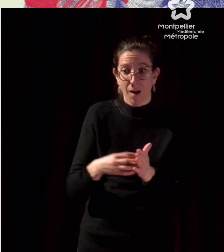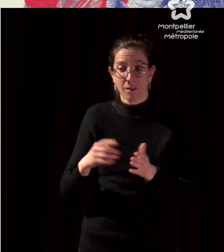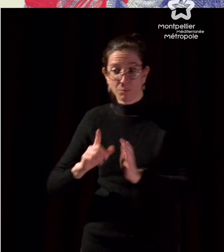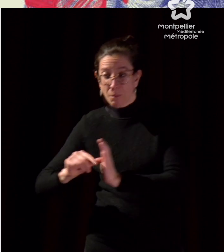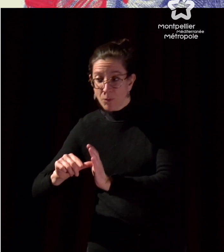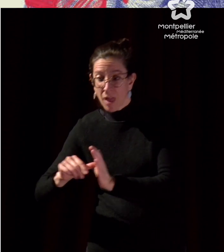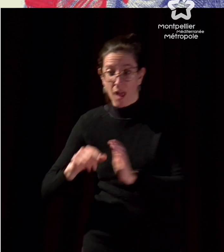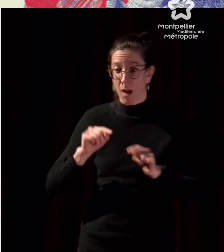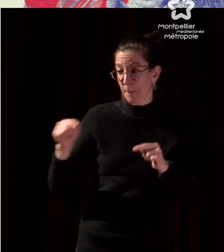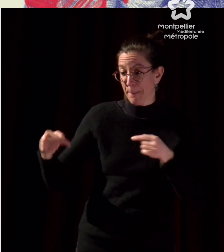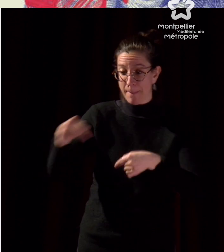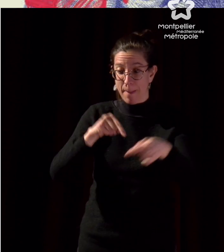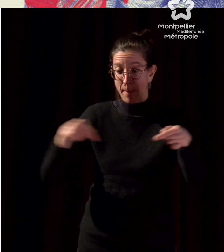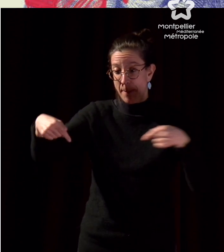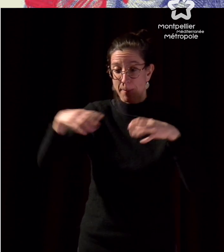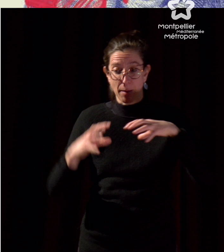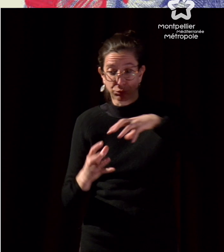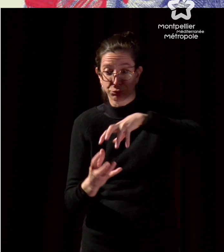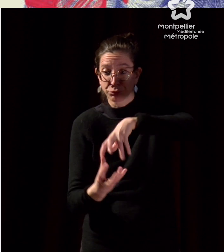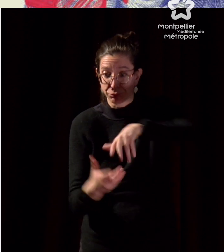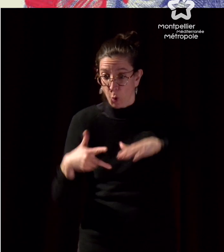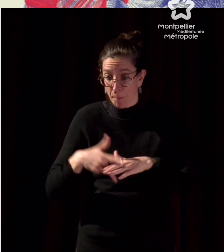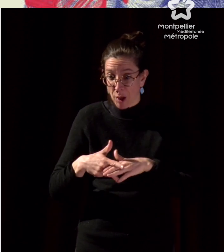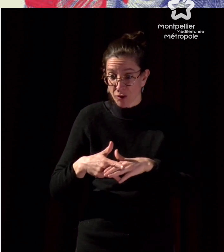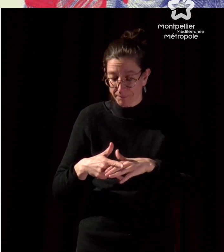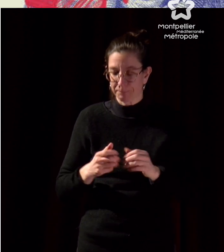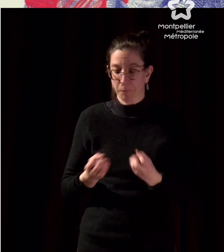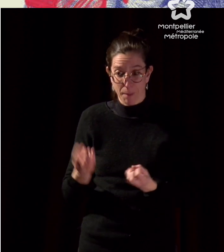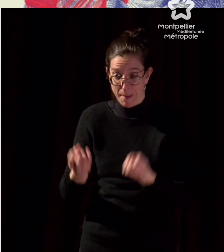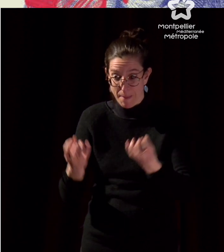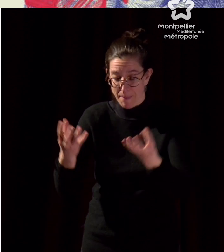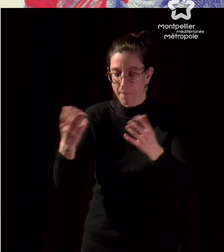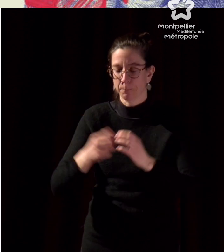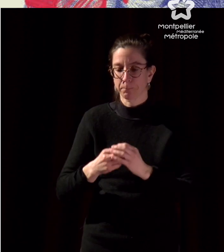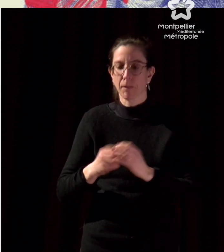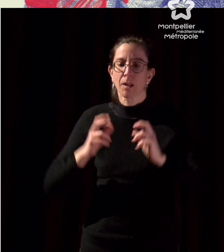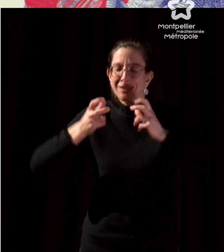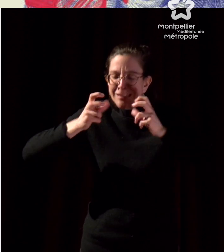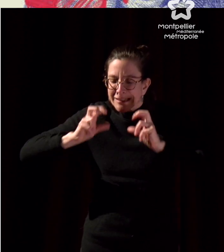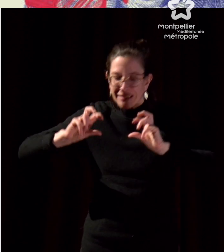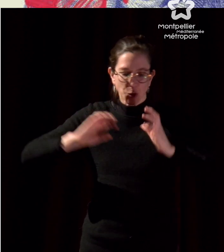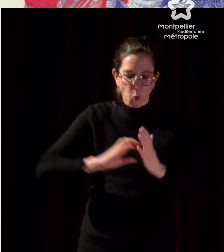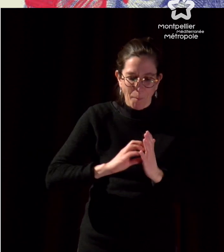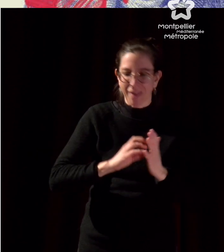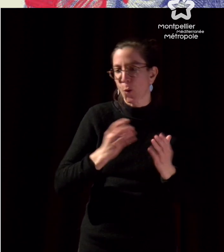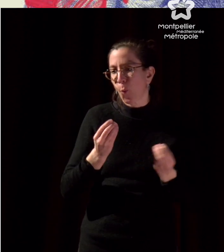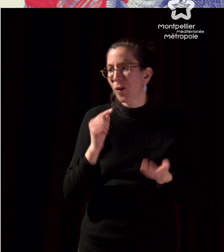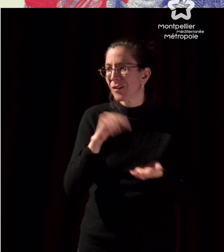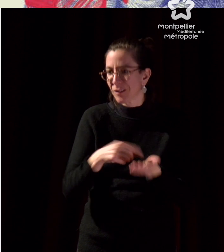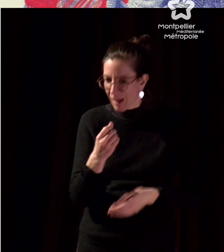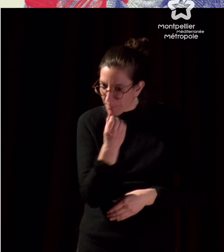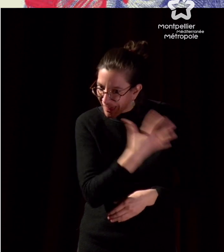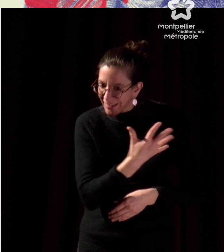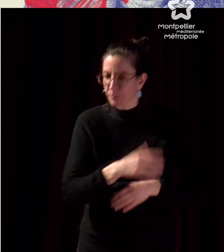différents endroits du monde. Donc le maïs, les tomates, les pommes de terre, c'est bien sûr en Amérique, le cochon